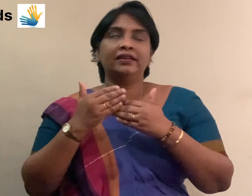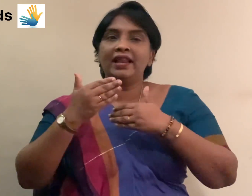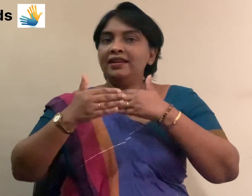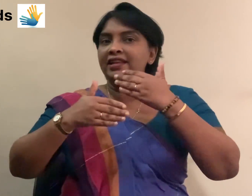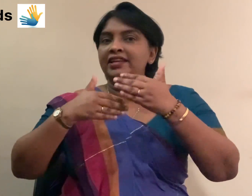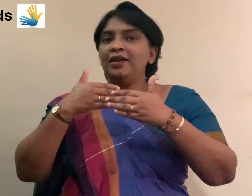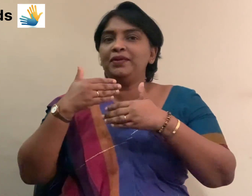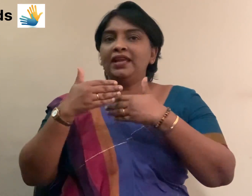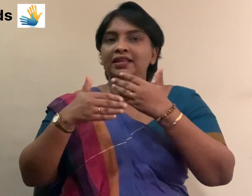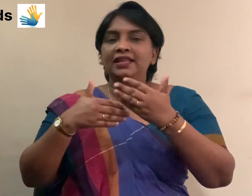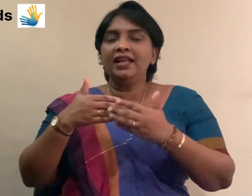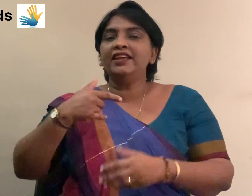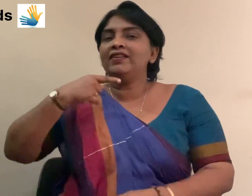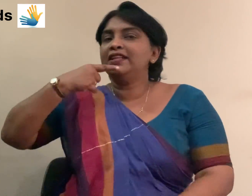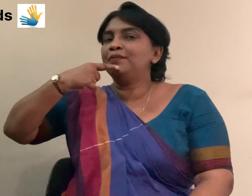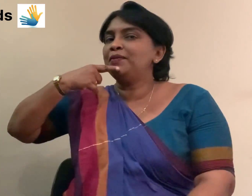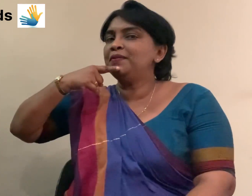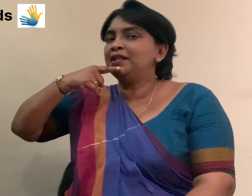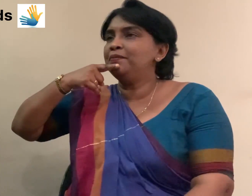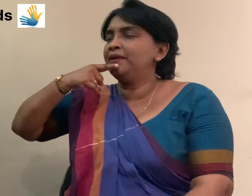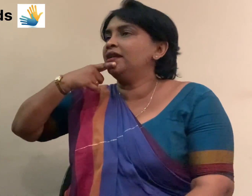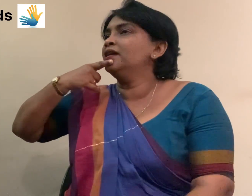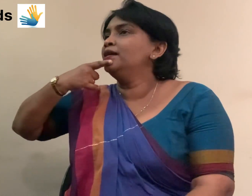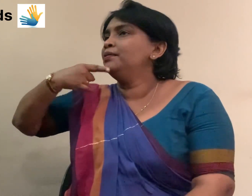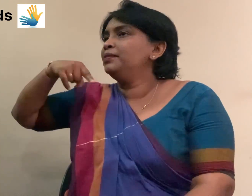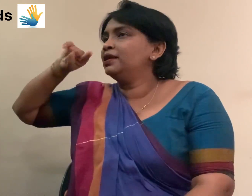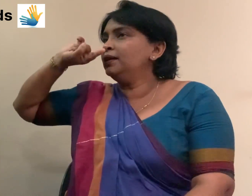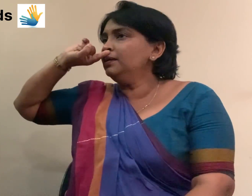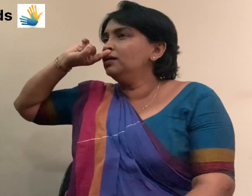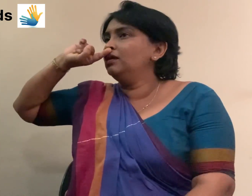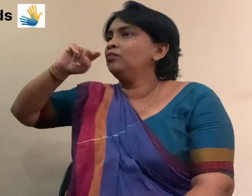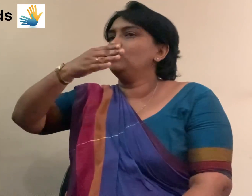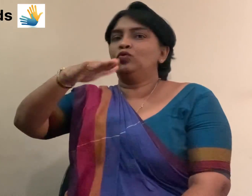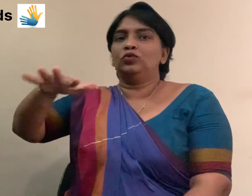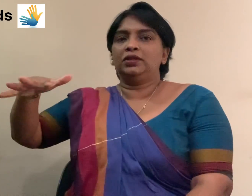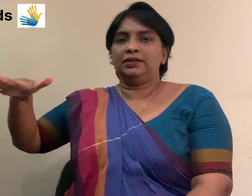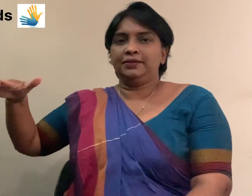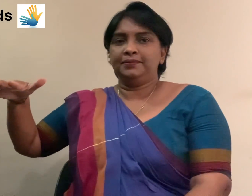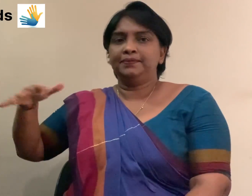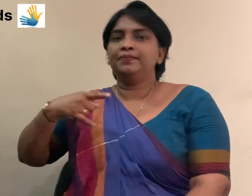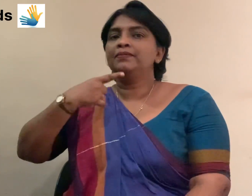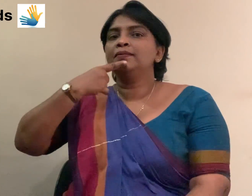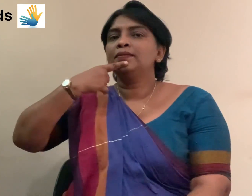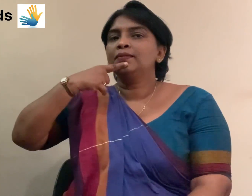රැල්ල එන්නේ අපි කැරකිලා ඒ වගේ තමයි අපි මෙතනින් පේන්නේ. මේක මුහුද.